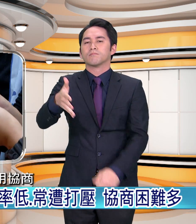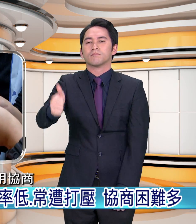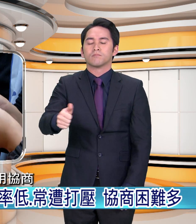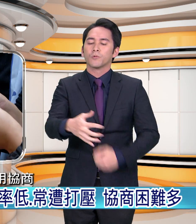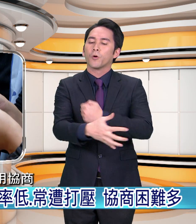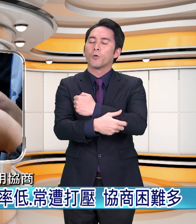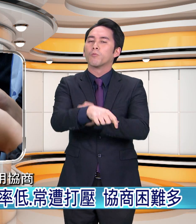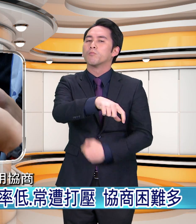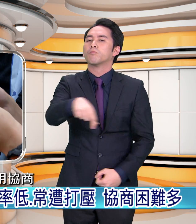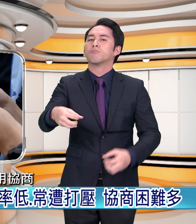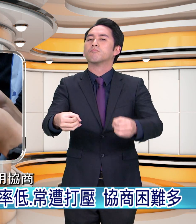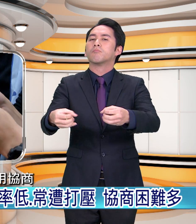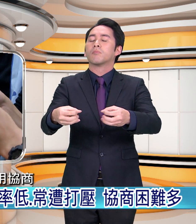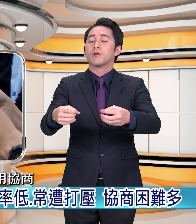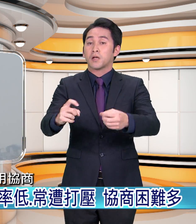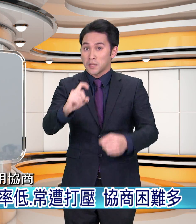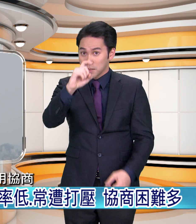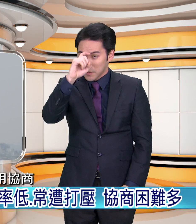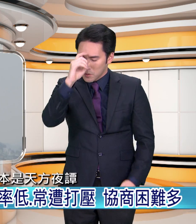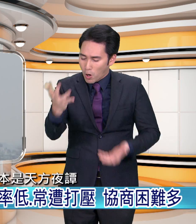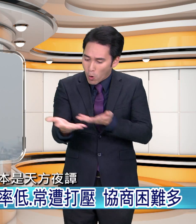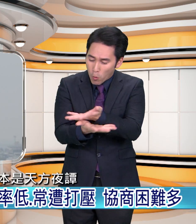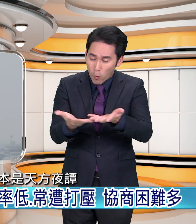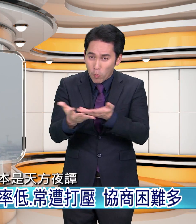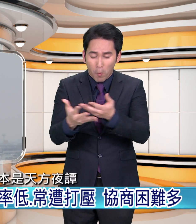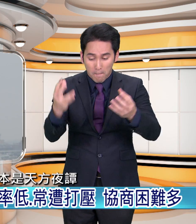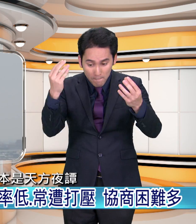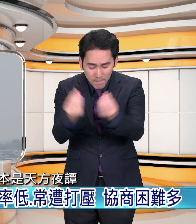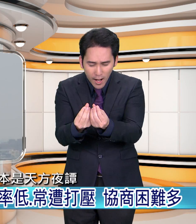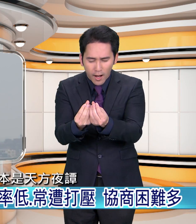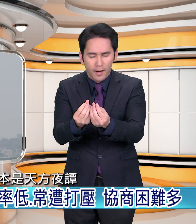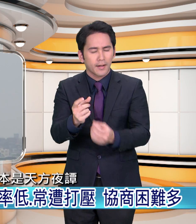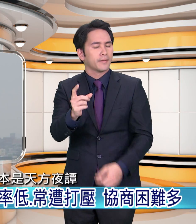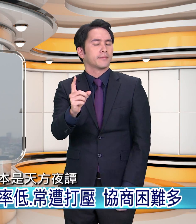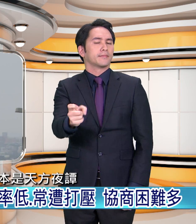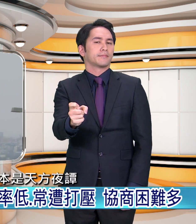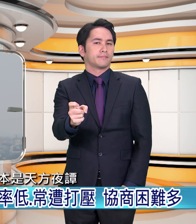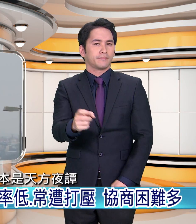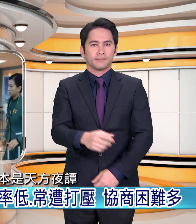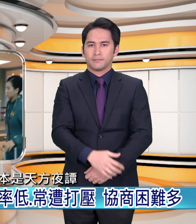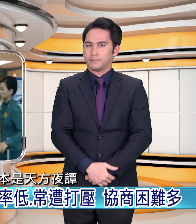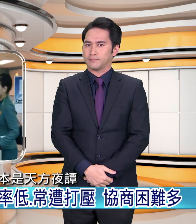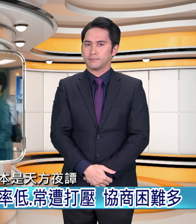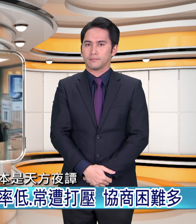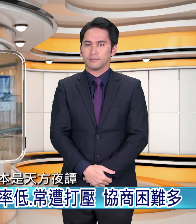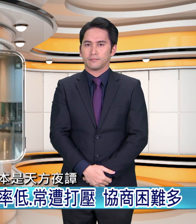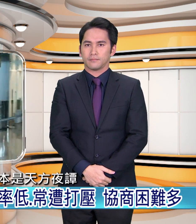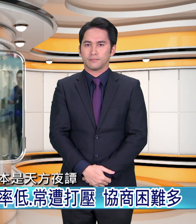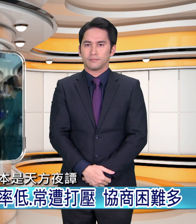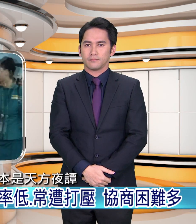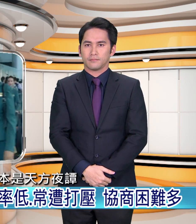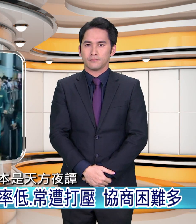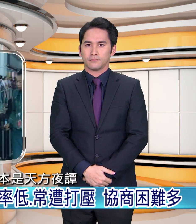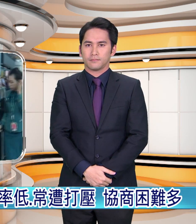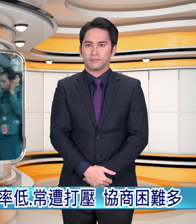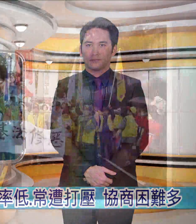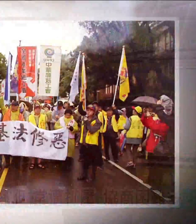望劳工善用协商来达到劳资和谐，根本是天方夜谭。